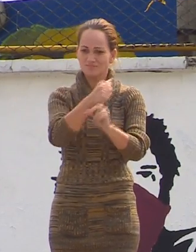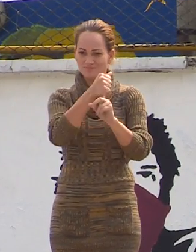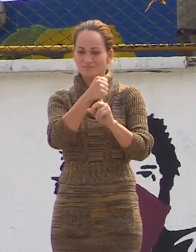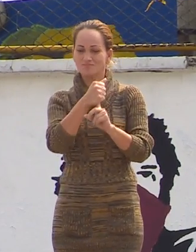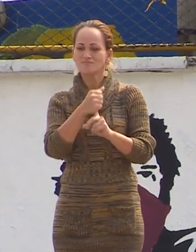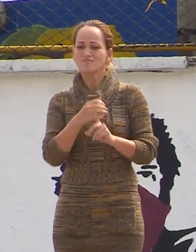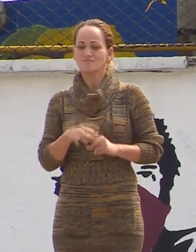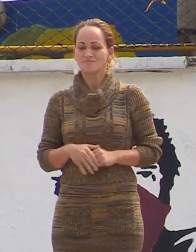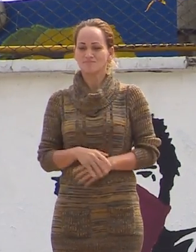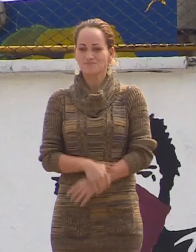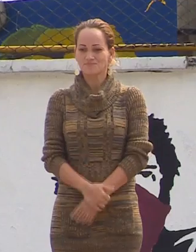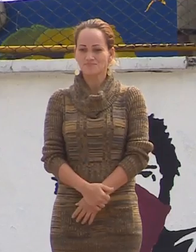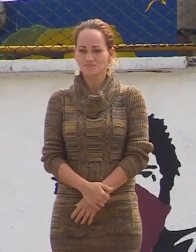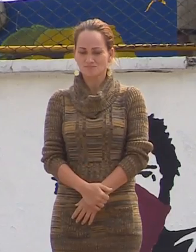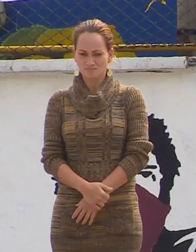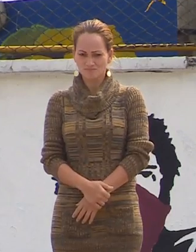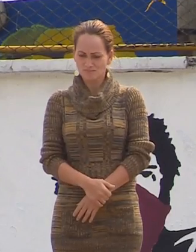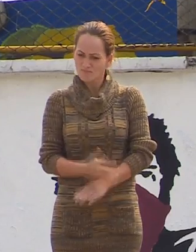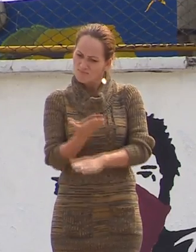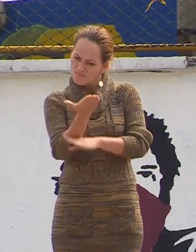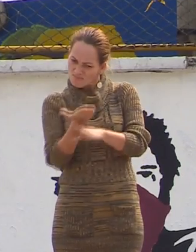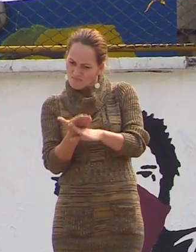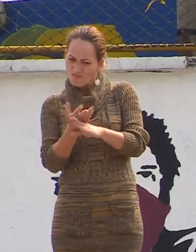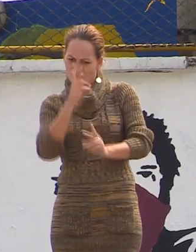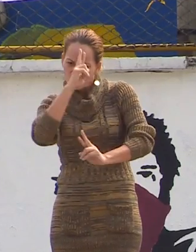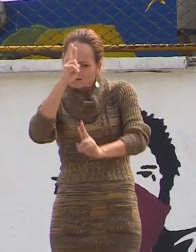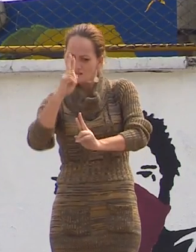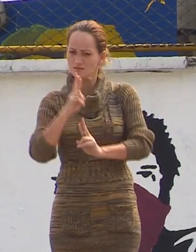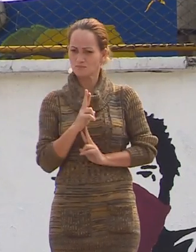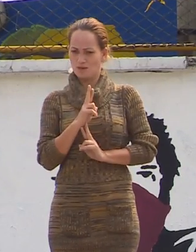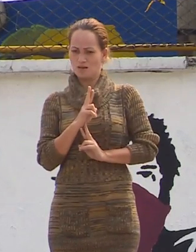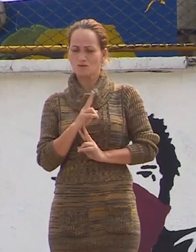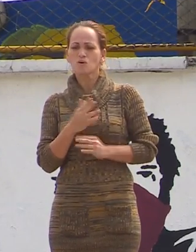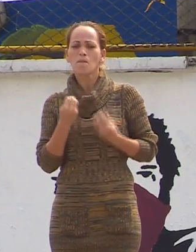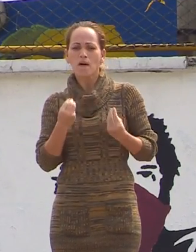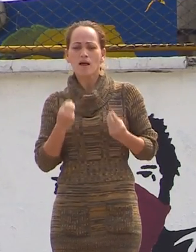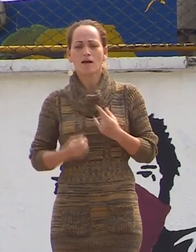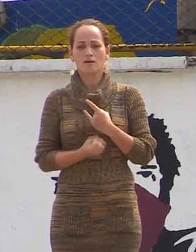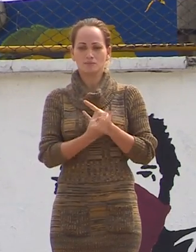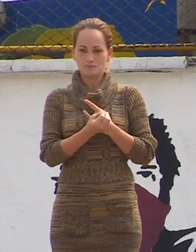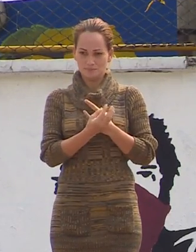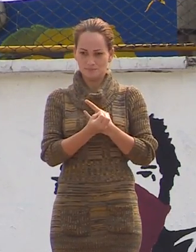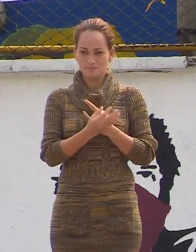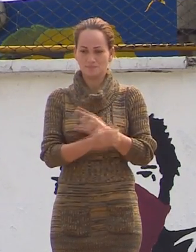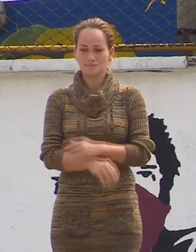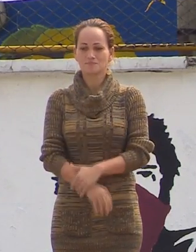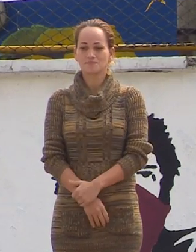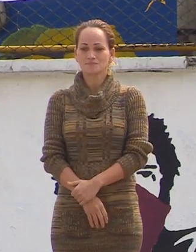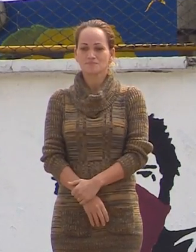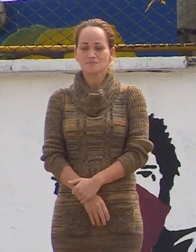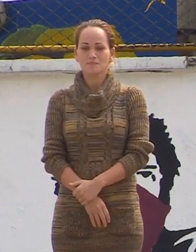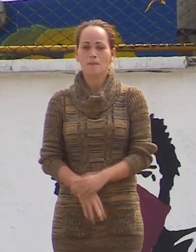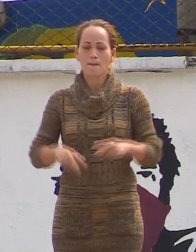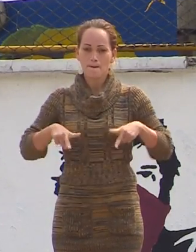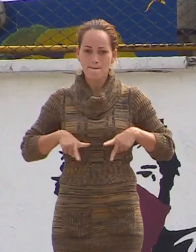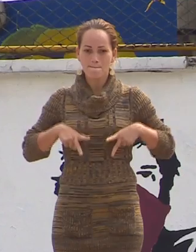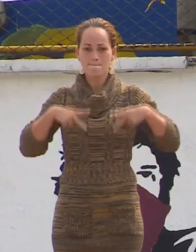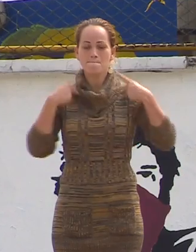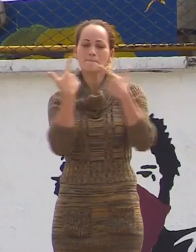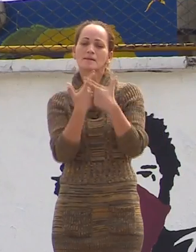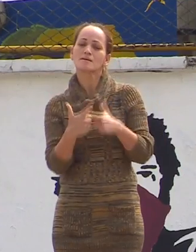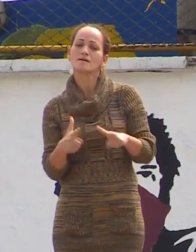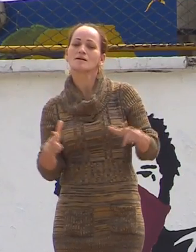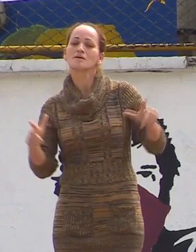exijamos con ello respeto y reconocimiento para la UPN, vida y